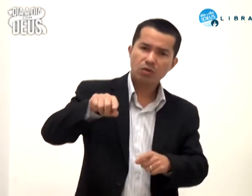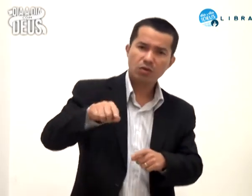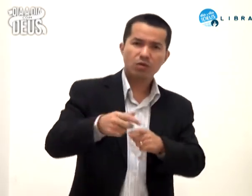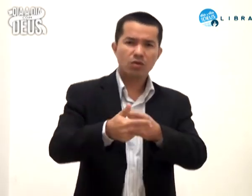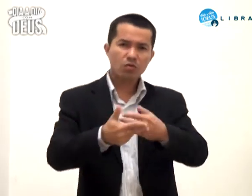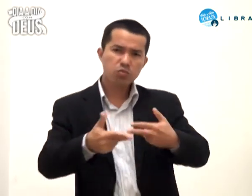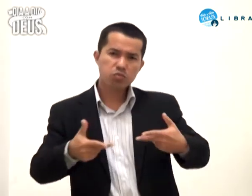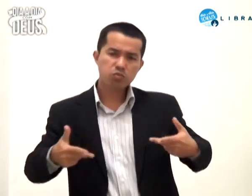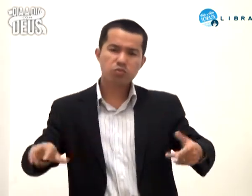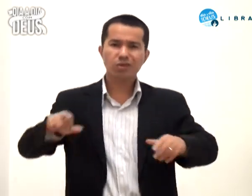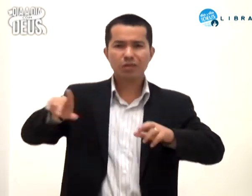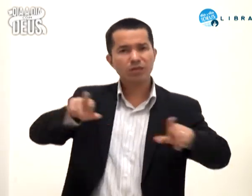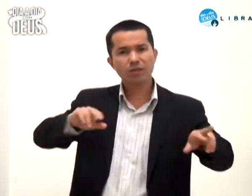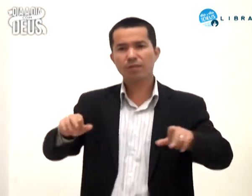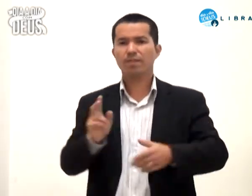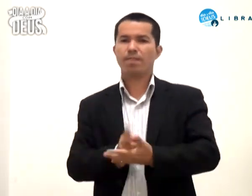é bom.